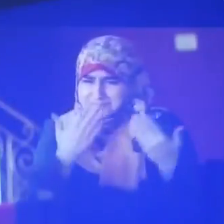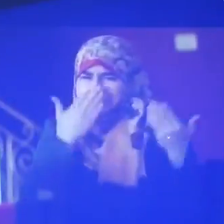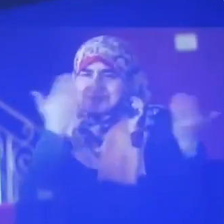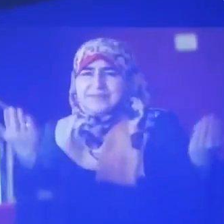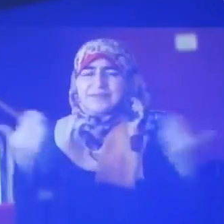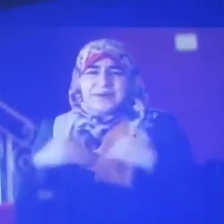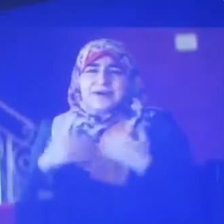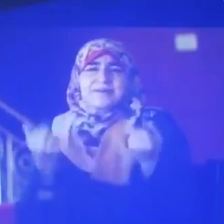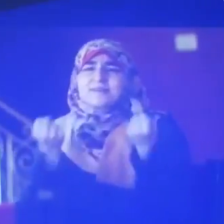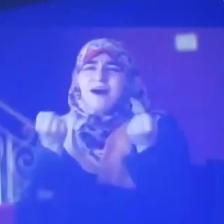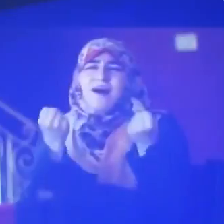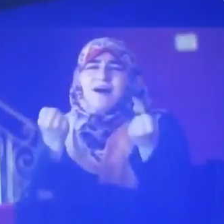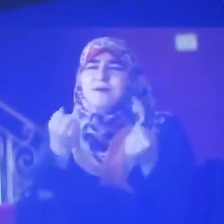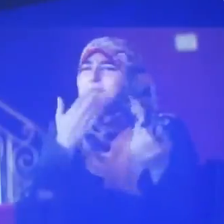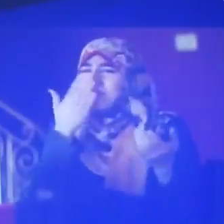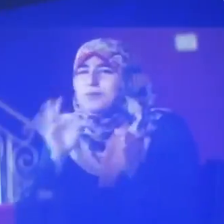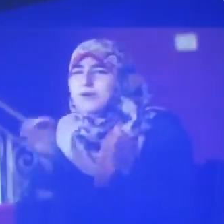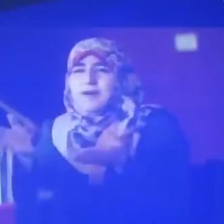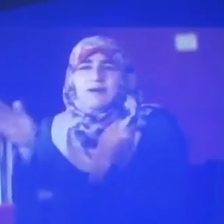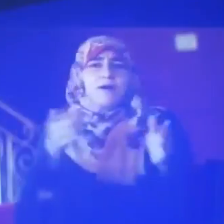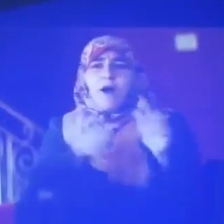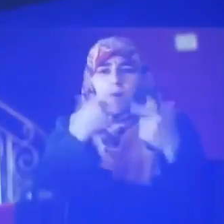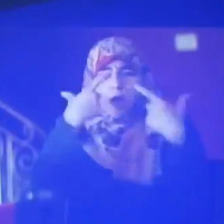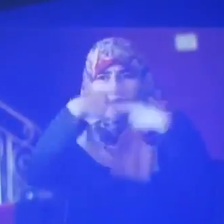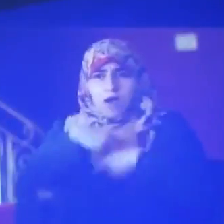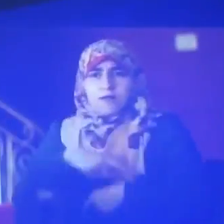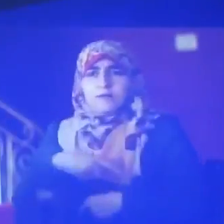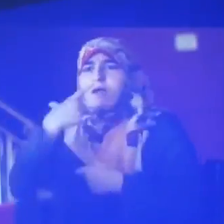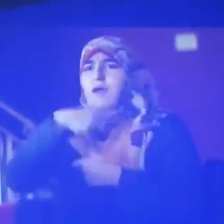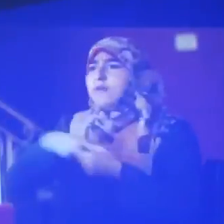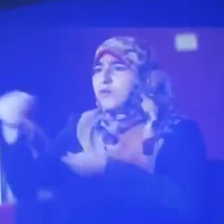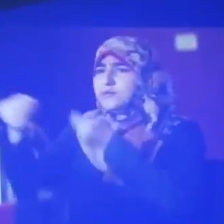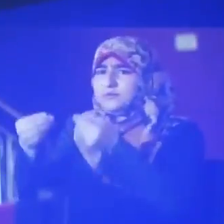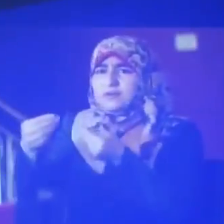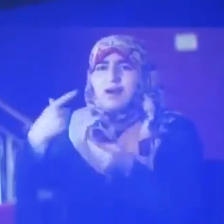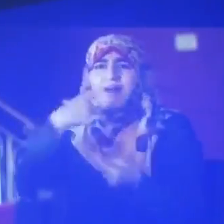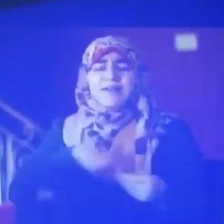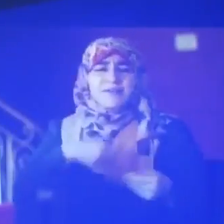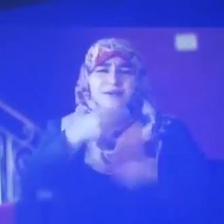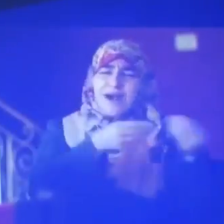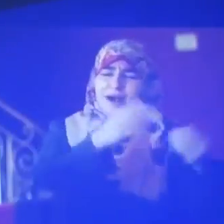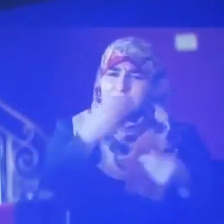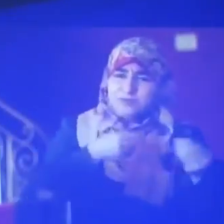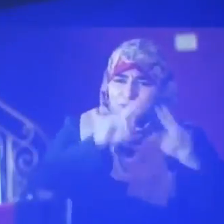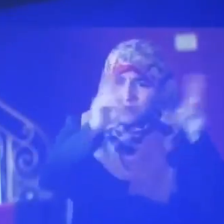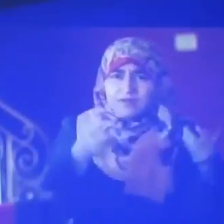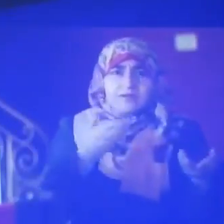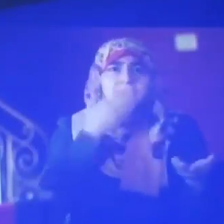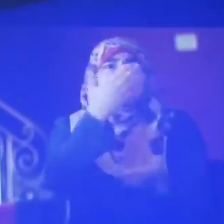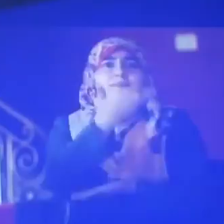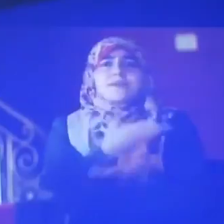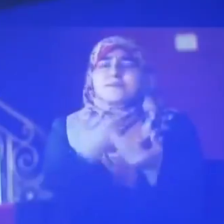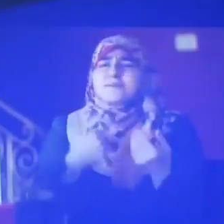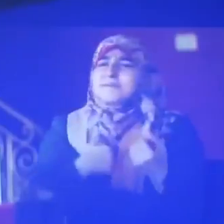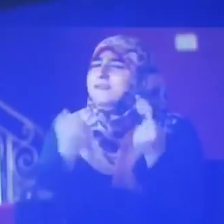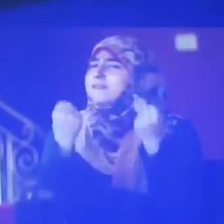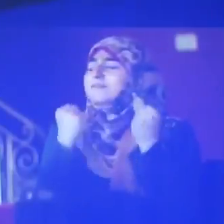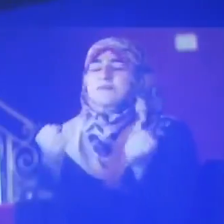التعليم زي اللي بسمعه، وكل واحد لحاله، كل واحد لازم يعتمد على نفسه وذاته ويروح